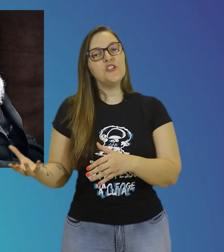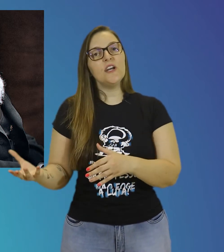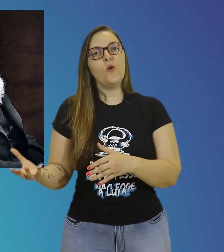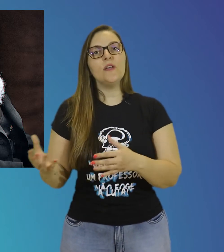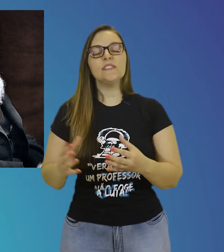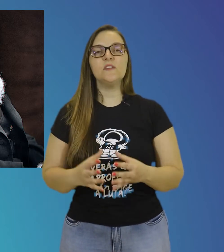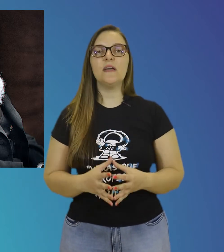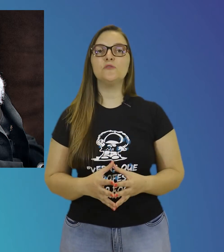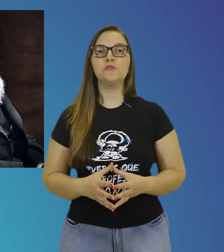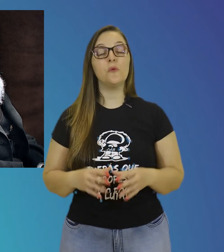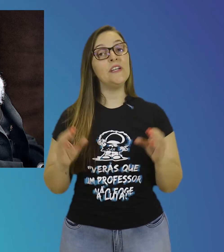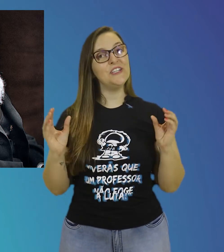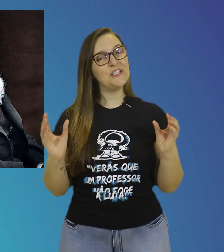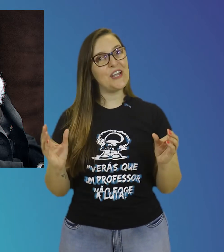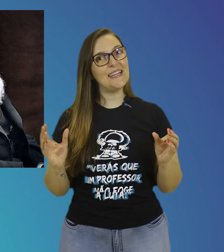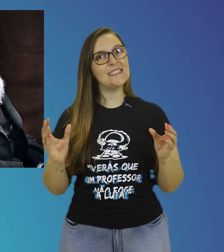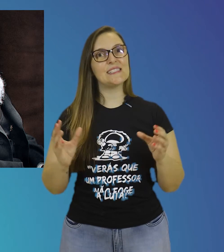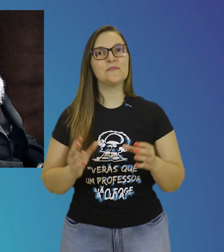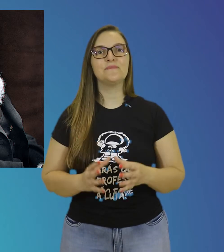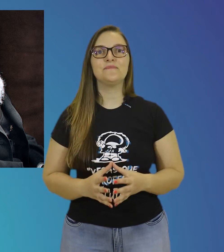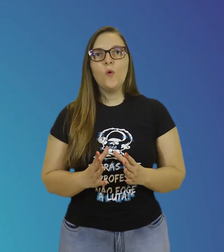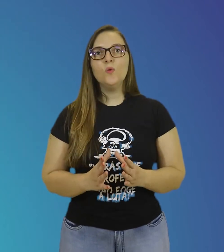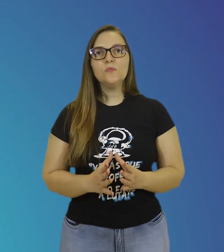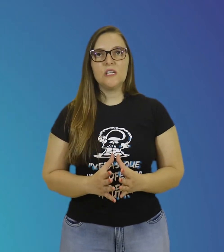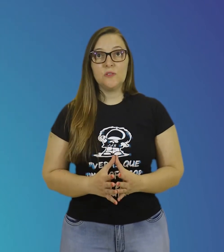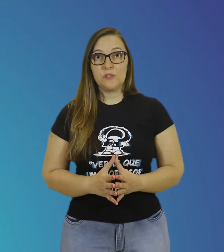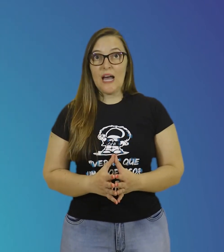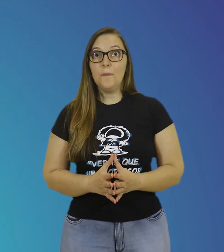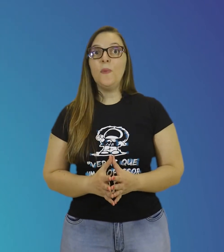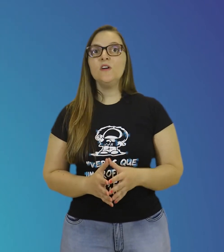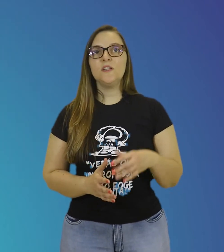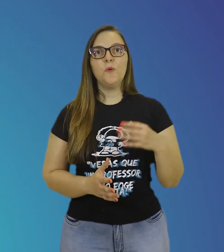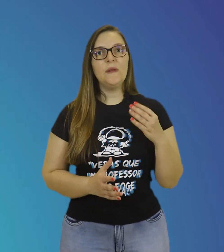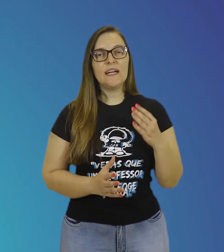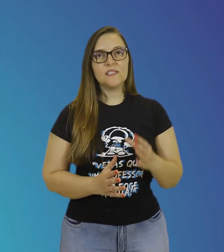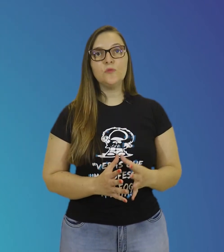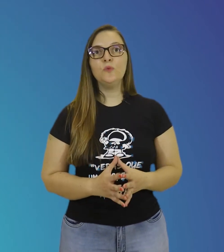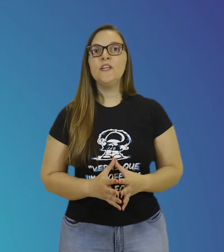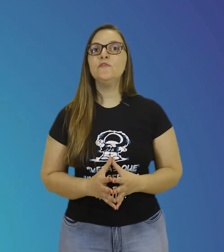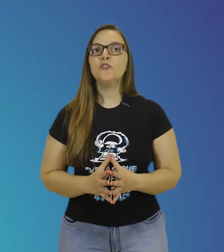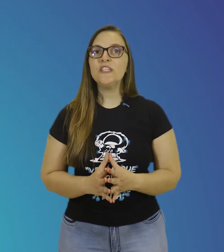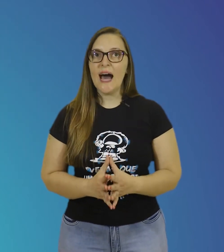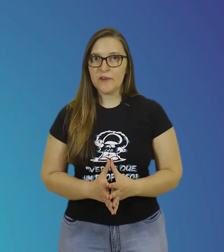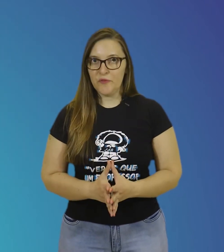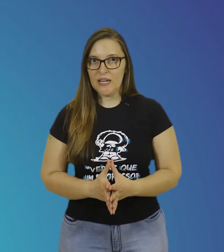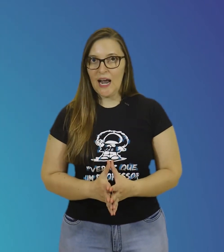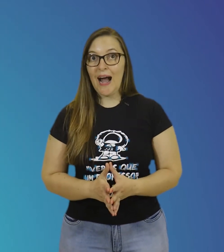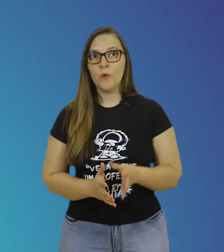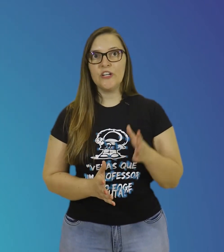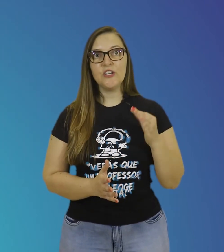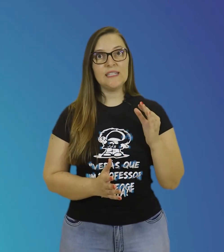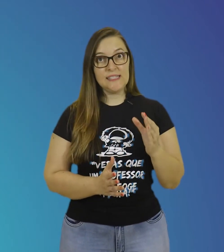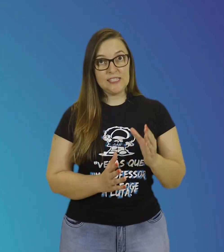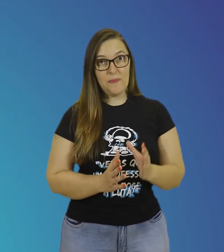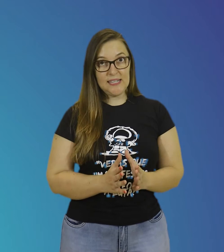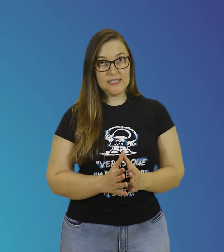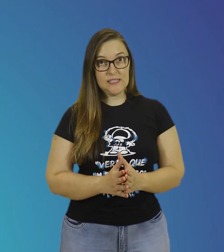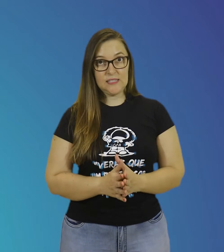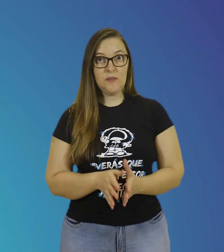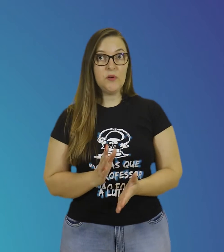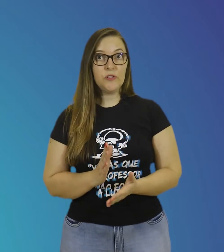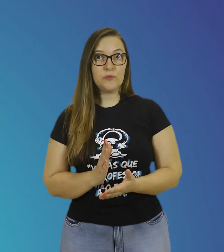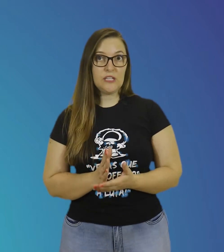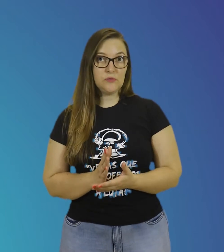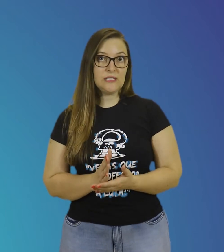sequer tinha conhecimento sobre genes. Alguns anos após a publicação do livro de Darwin, A Origem das